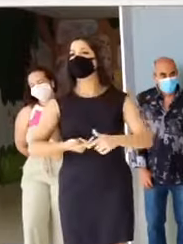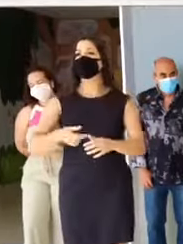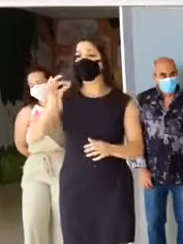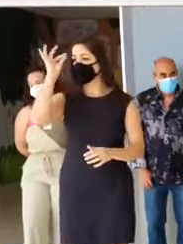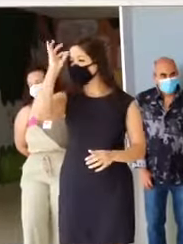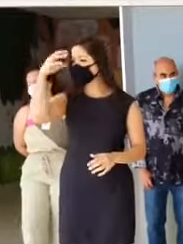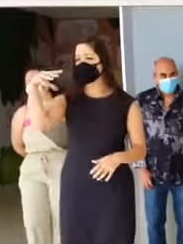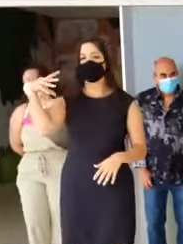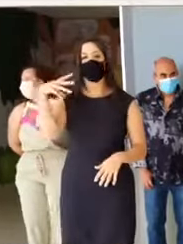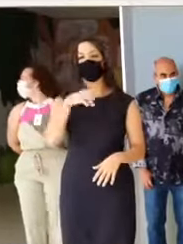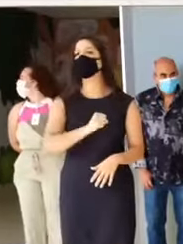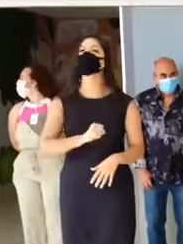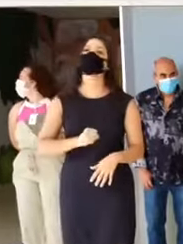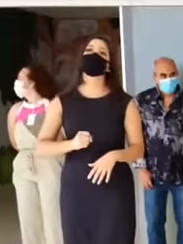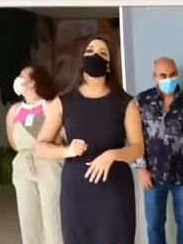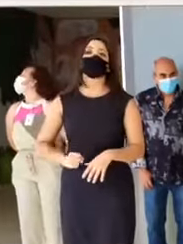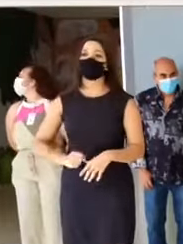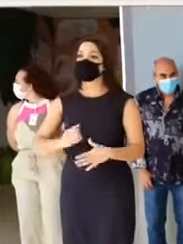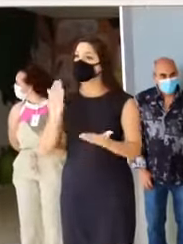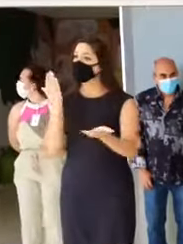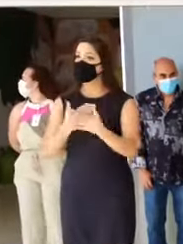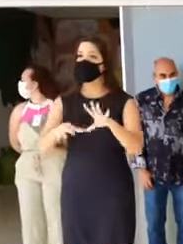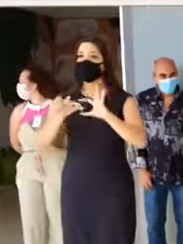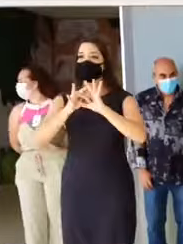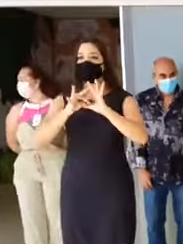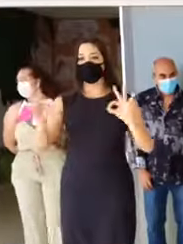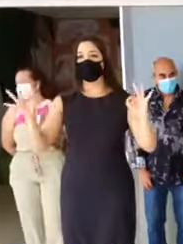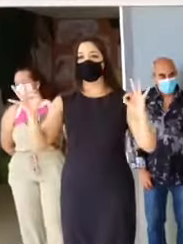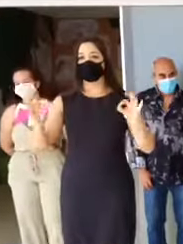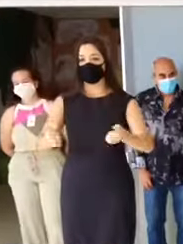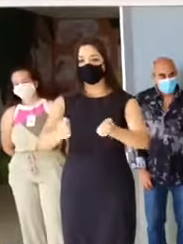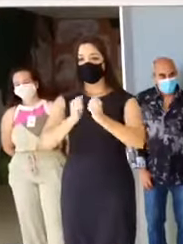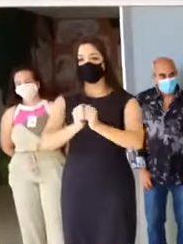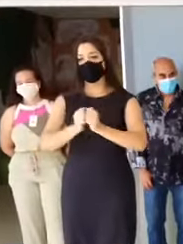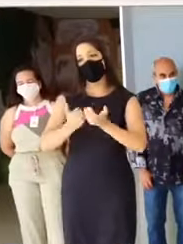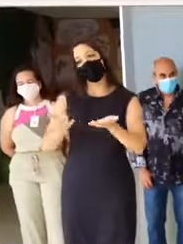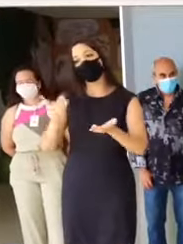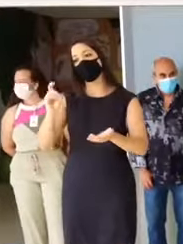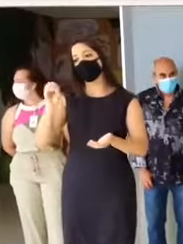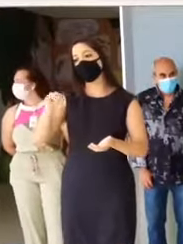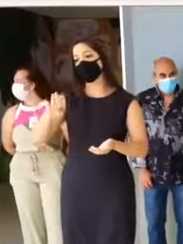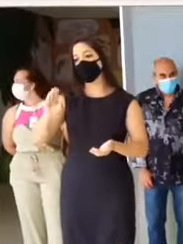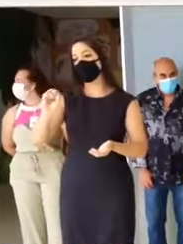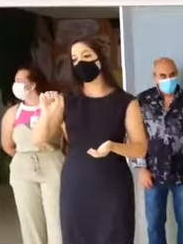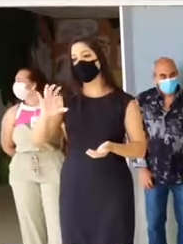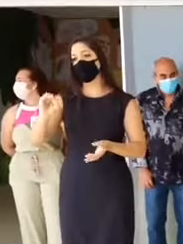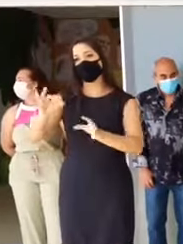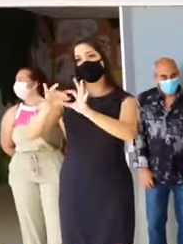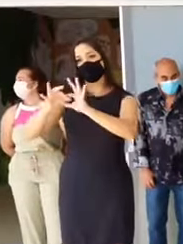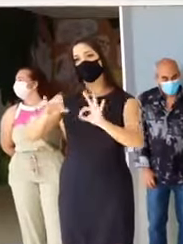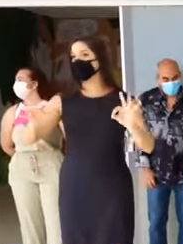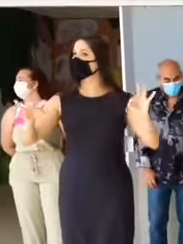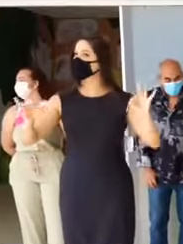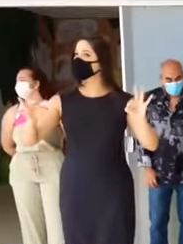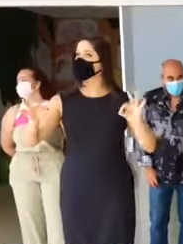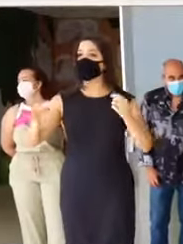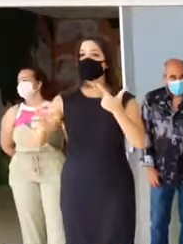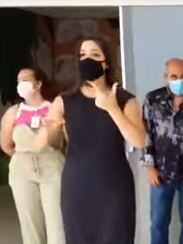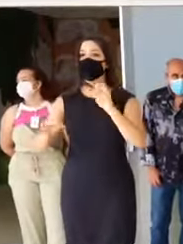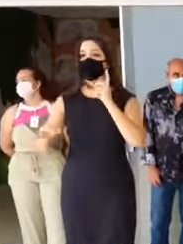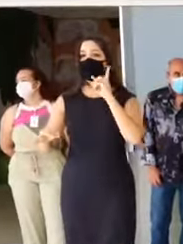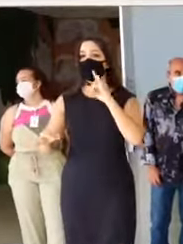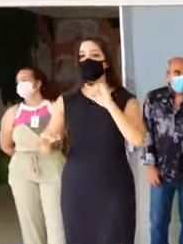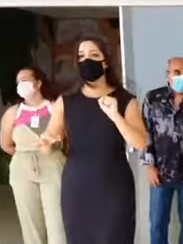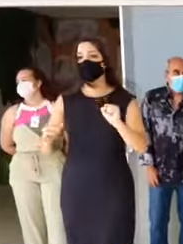foi rompido, né, essa parceria juntamente com o Hospital Dom Bosco Municipal, que em apenas 25 dias, como o